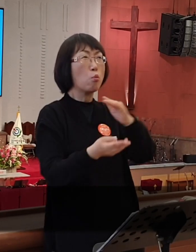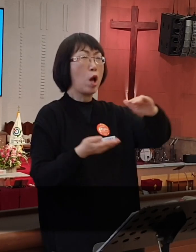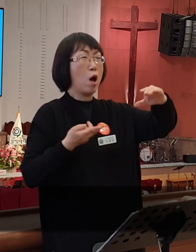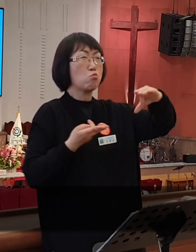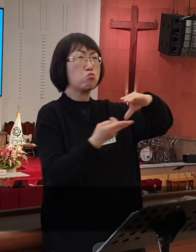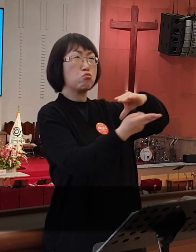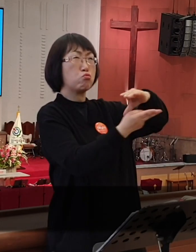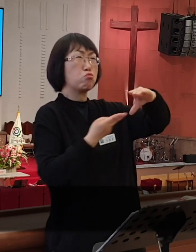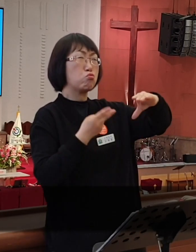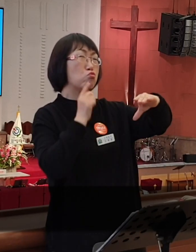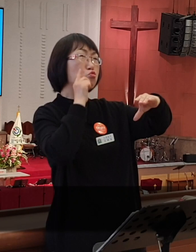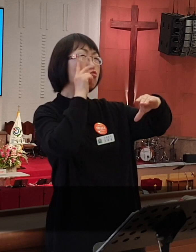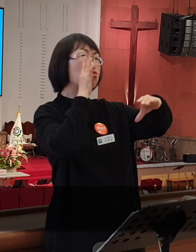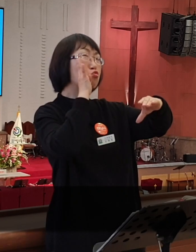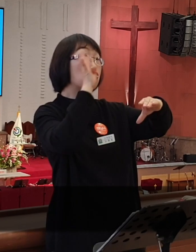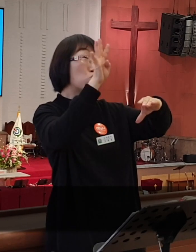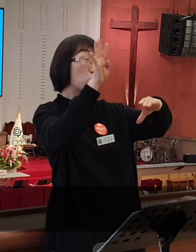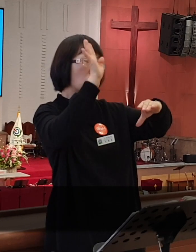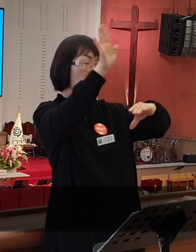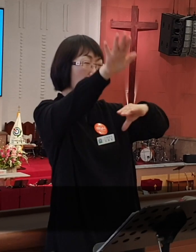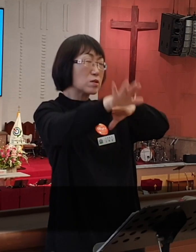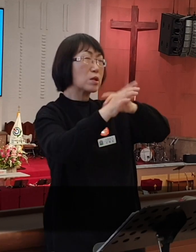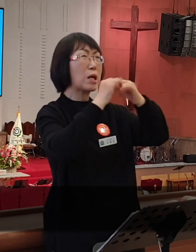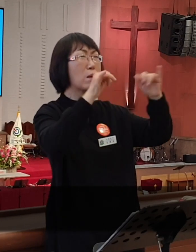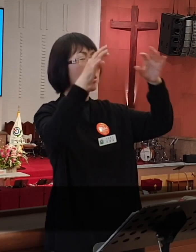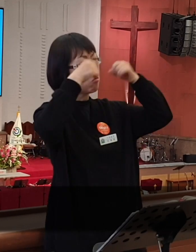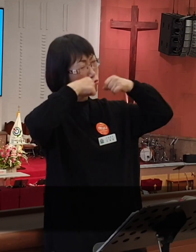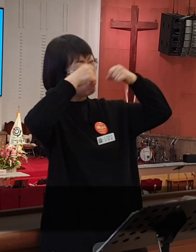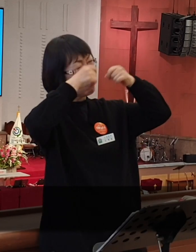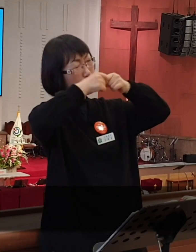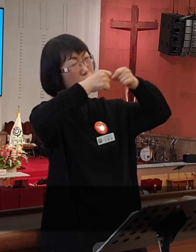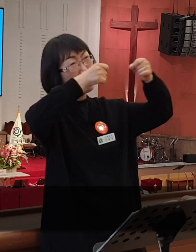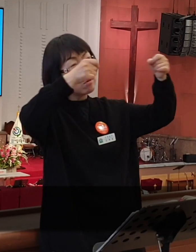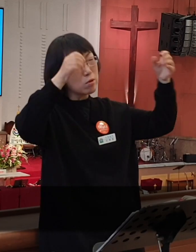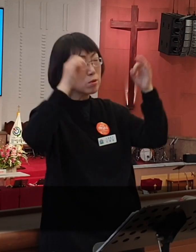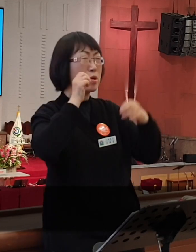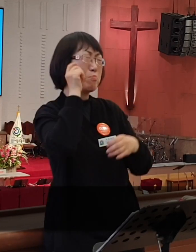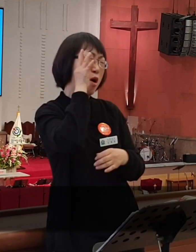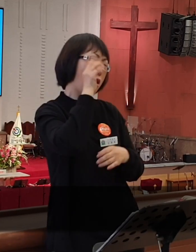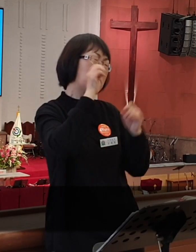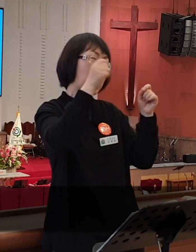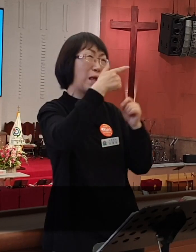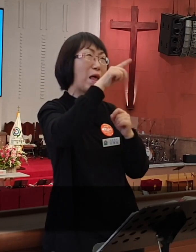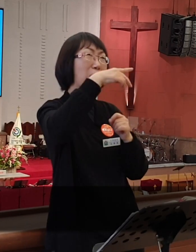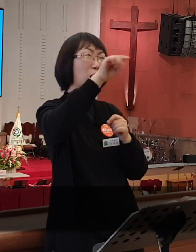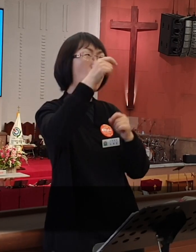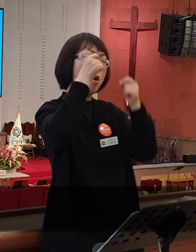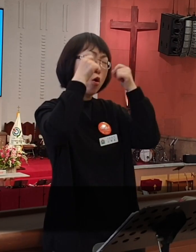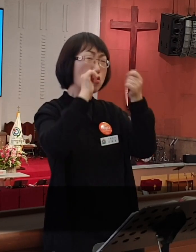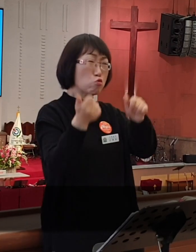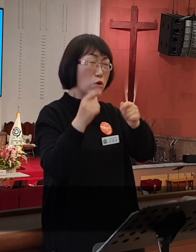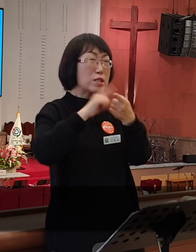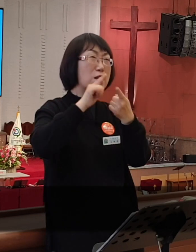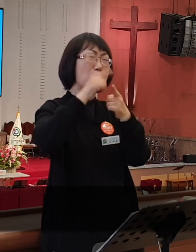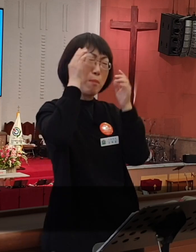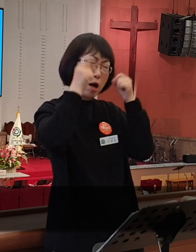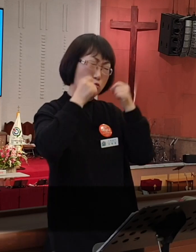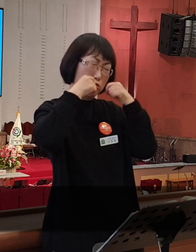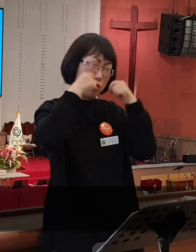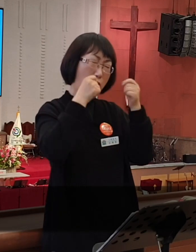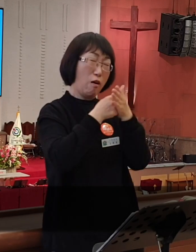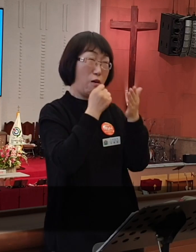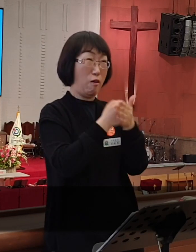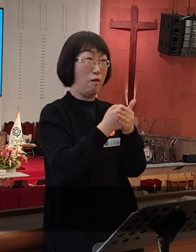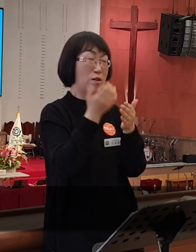무덤에 들어간 지 벌써 나흘이 됩니다. 사람들은 울어요. 꽤나 길게 옵니다. 며칠간을 울고 슬퍼하고 애통하고 애곡하고